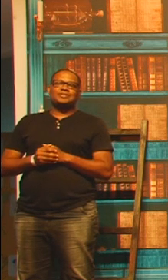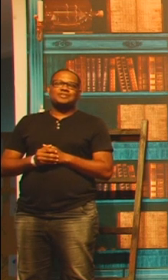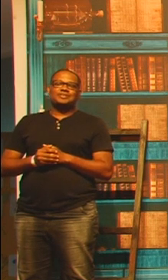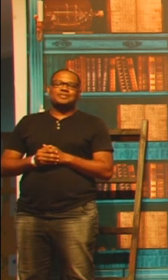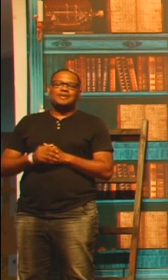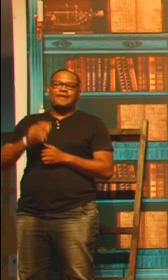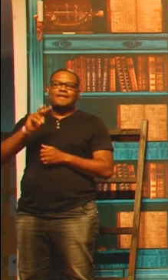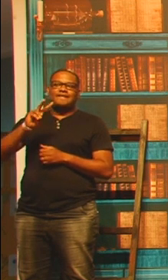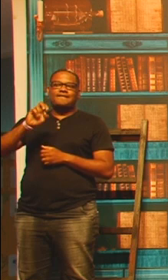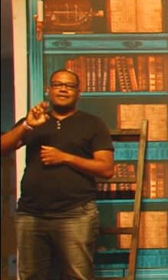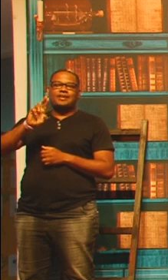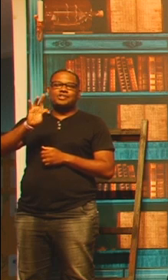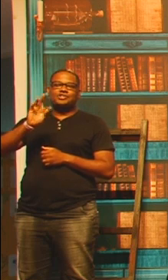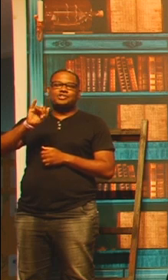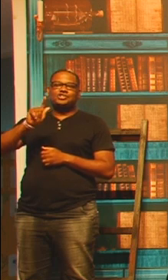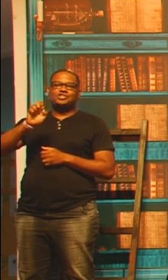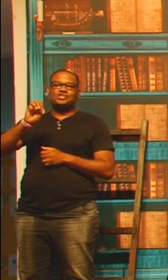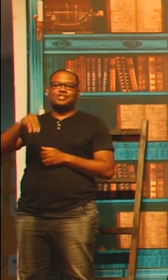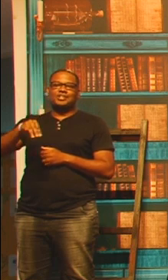Vertigem.